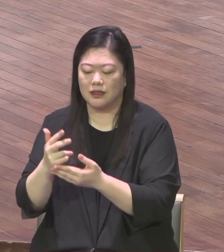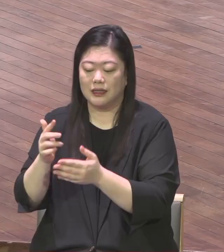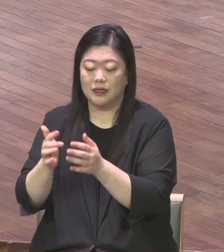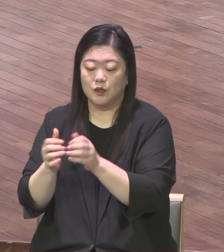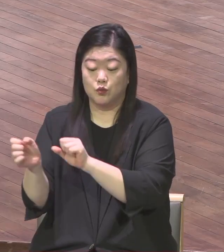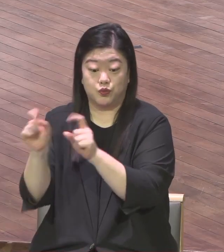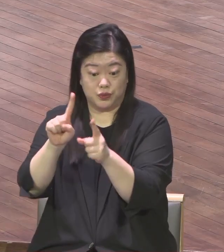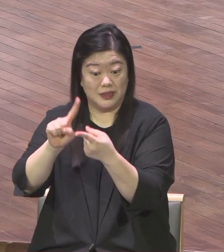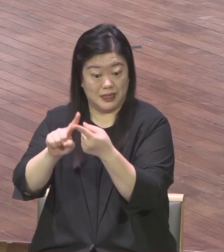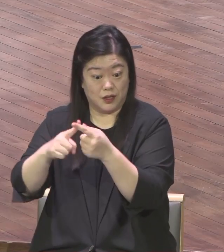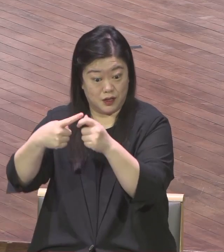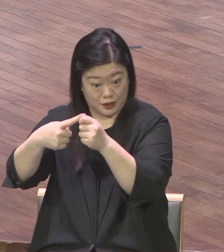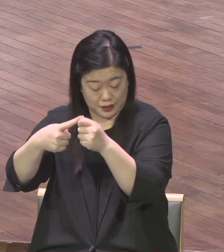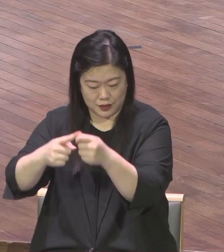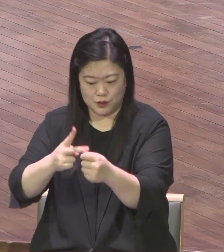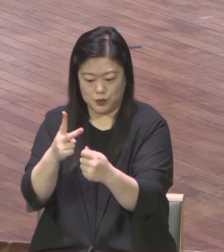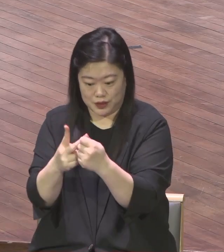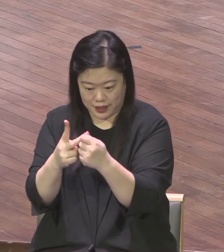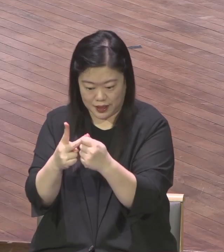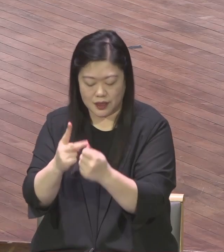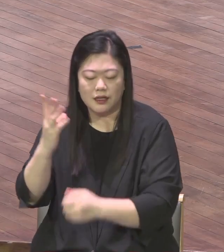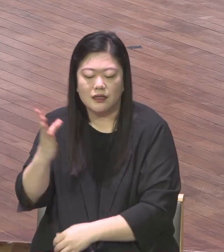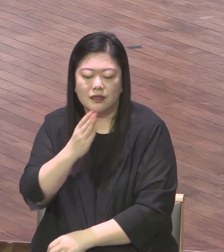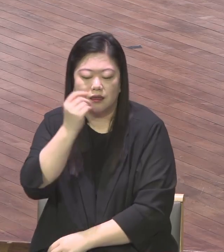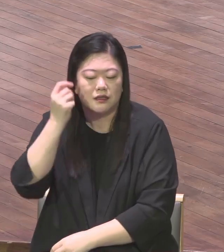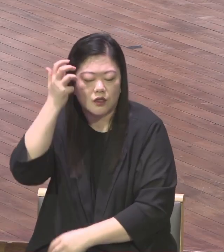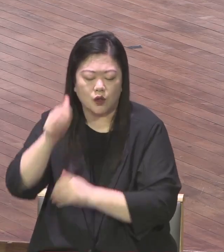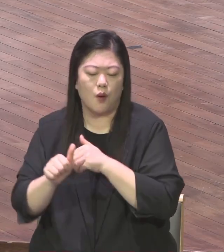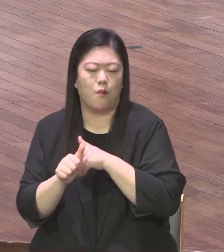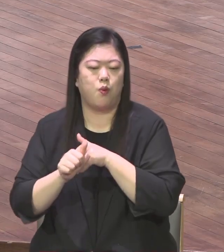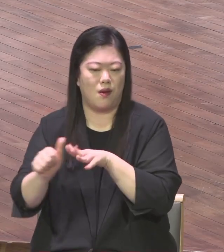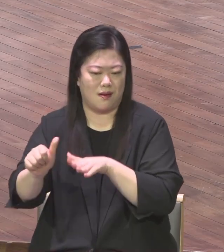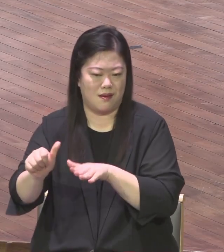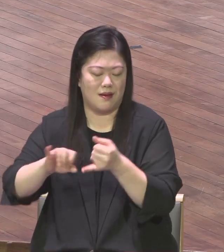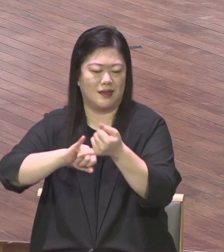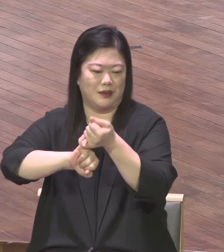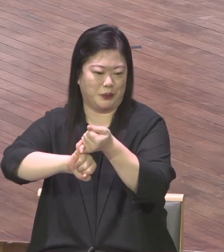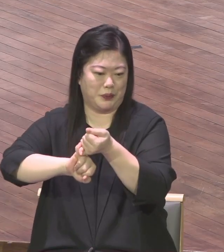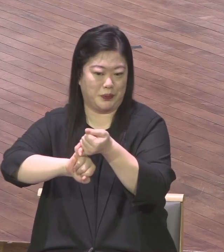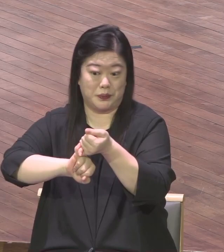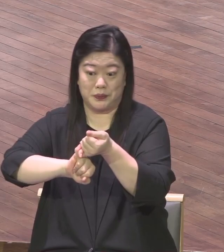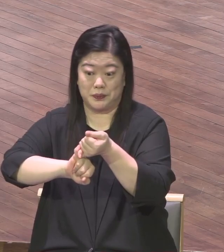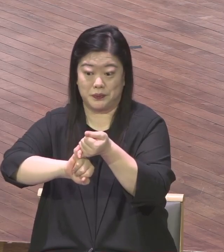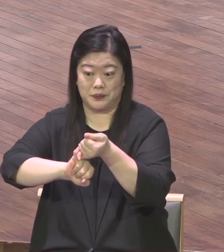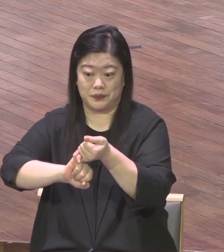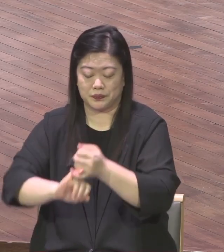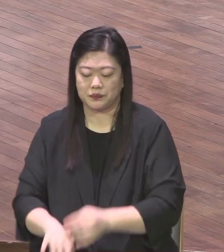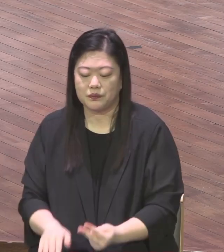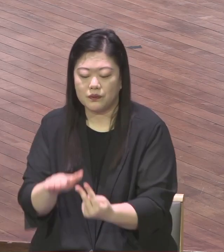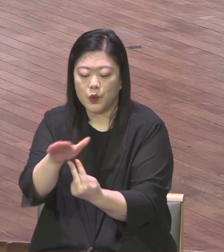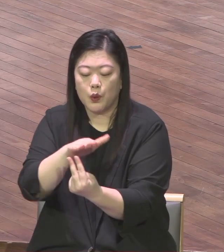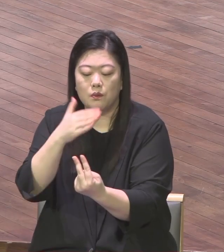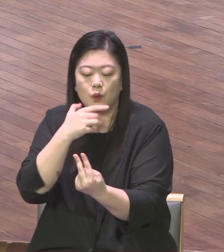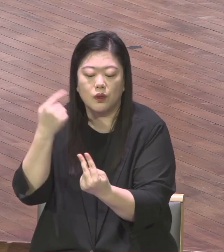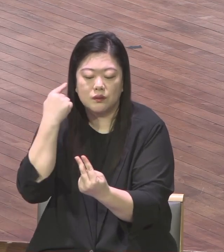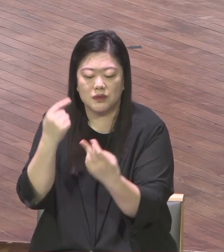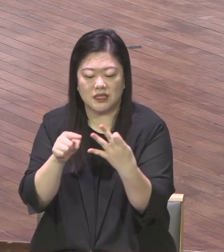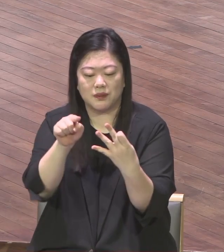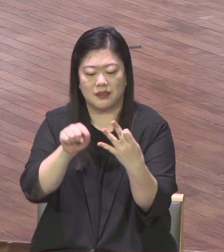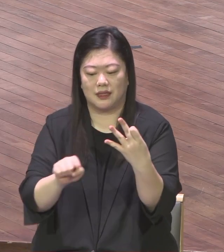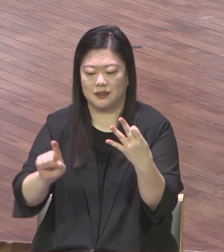번째, 보혜사 성령을 보내주시겠다는 예언이었습니다. 요한복음 14장 16절에